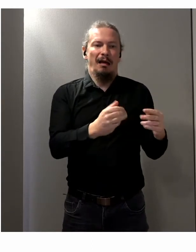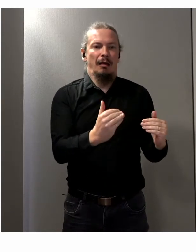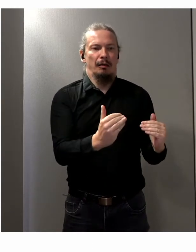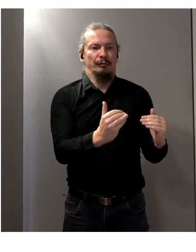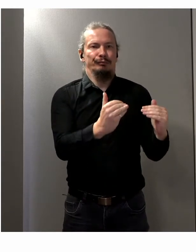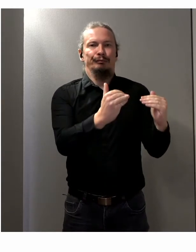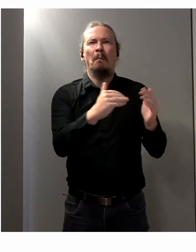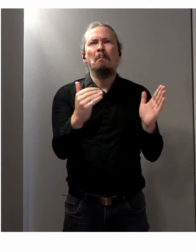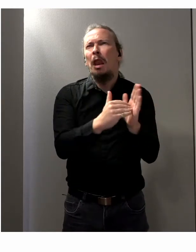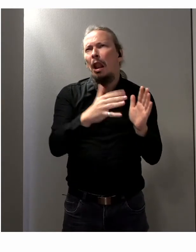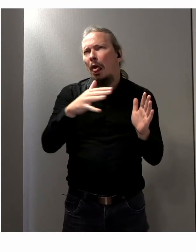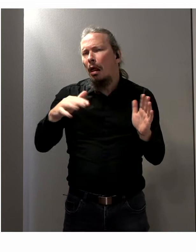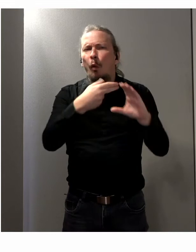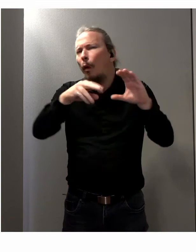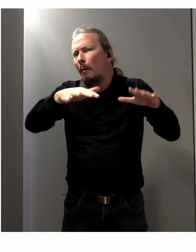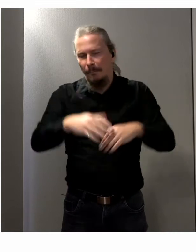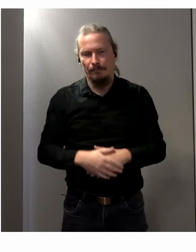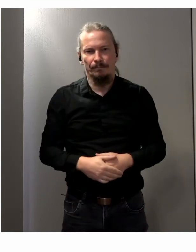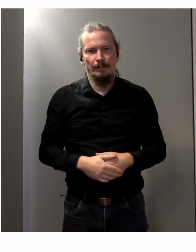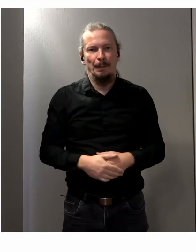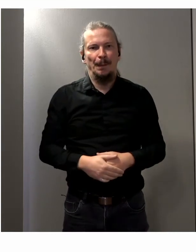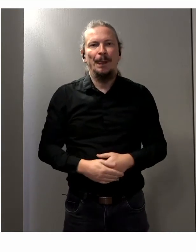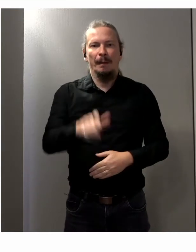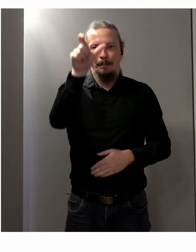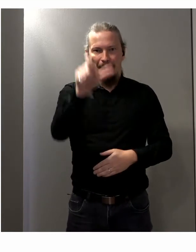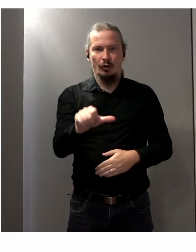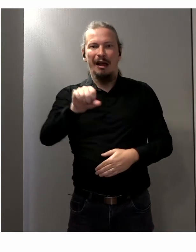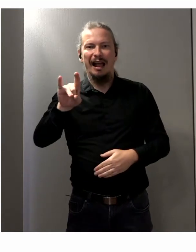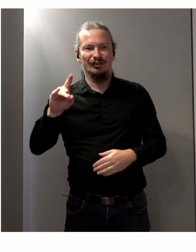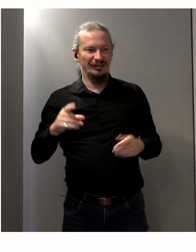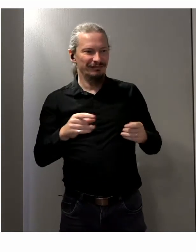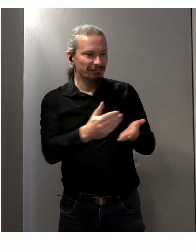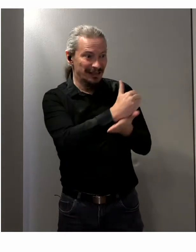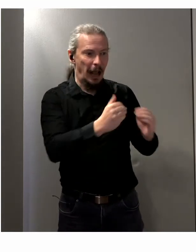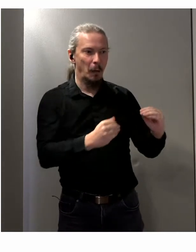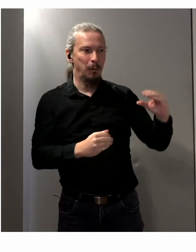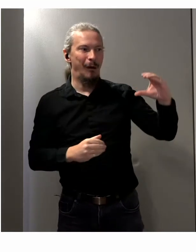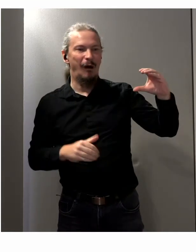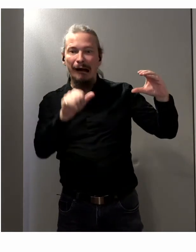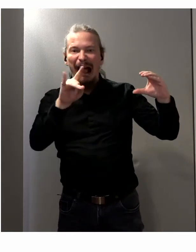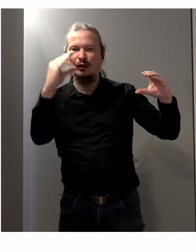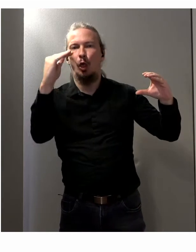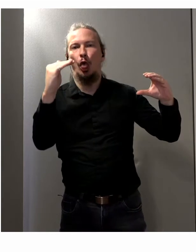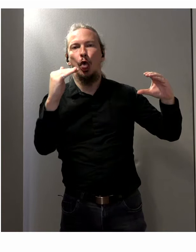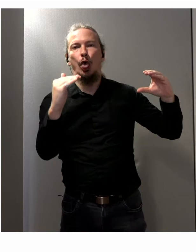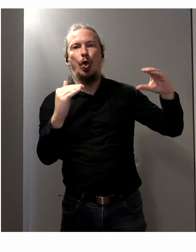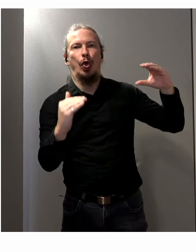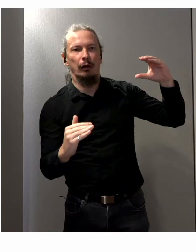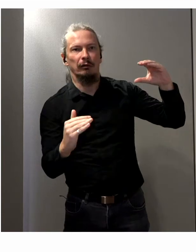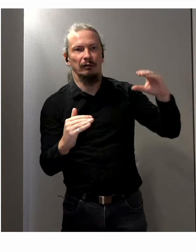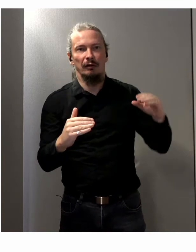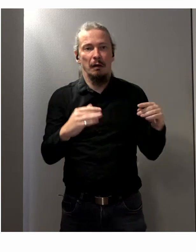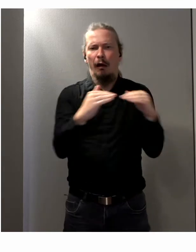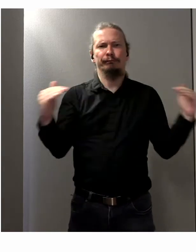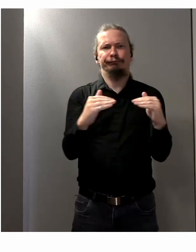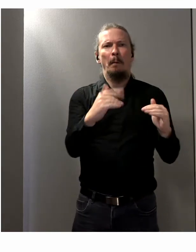conjoint, à partir de 1000 et quelques euros, l'âge du bénéficiaire commence à décroître jusqu'à s'annuler autour de 2200 et quelques euros.